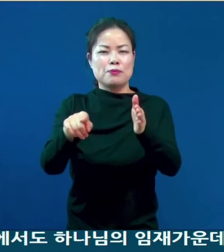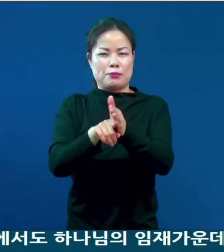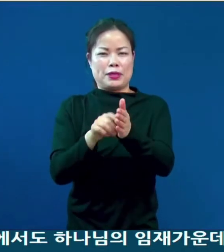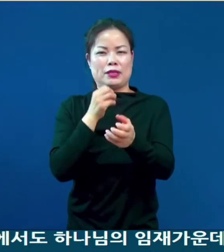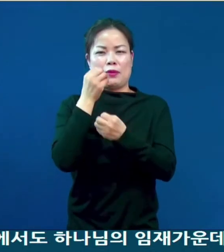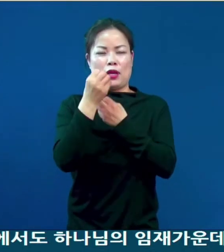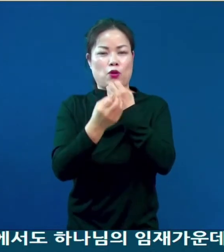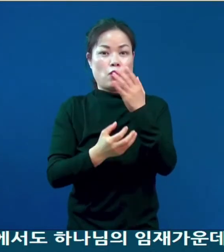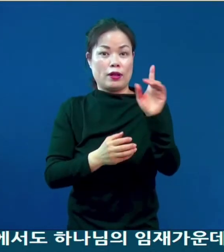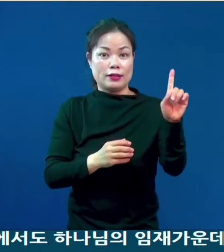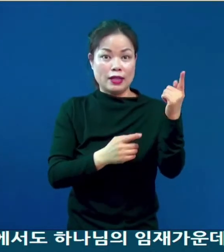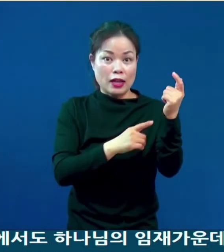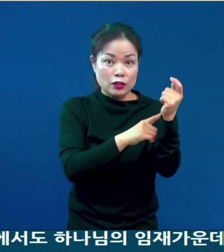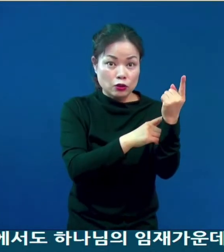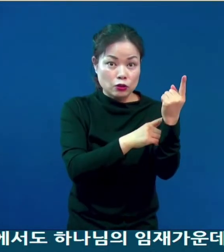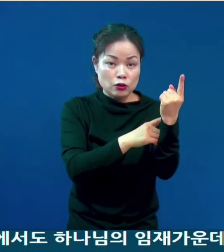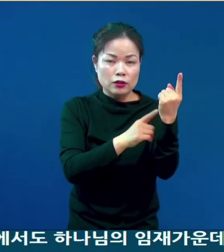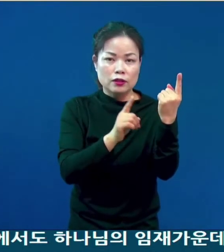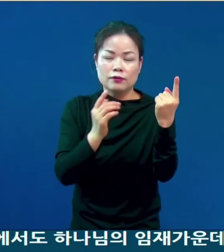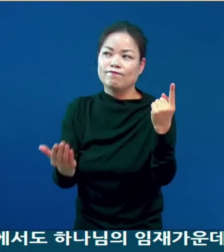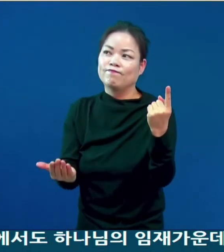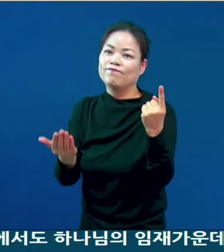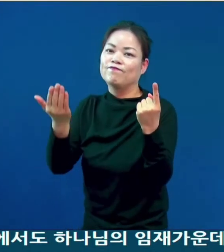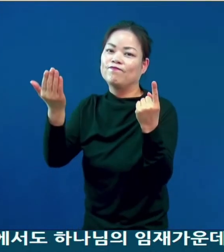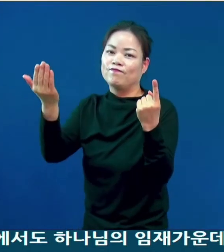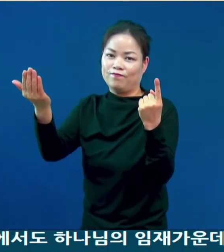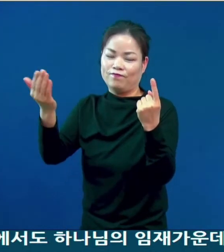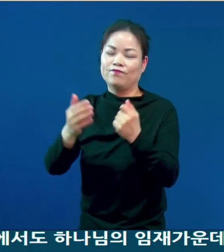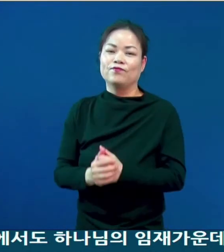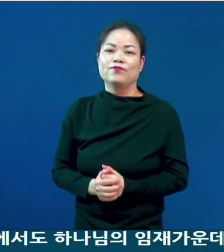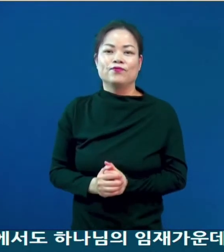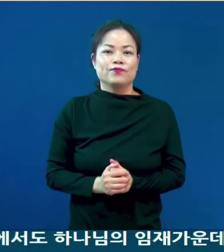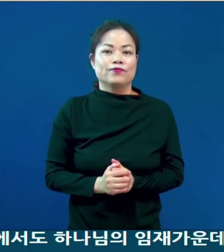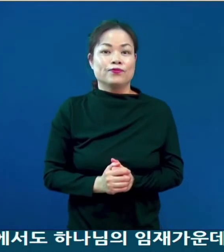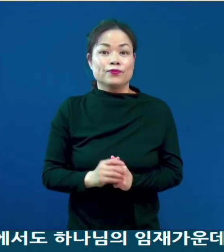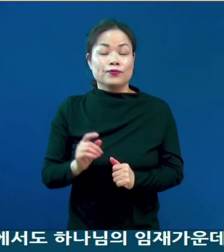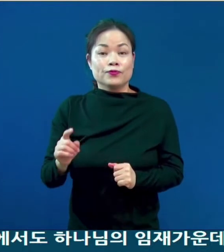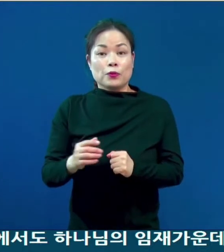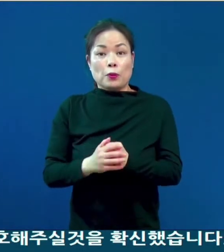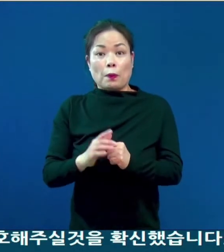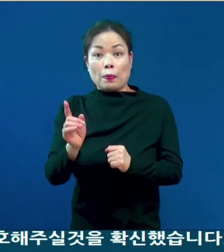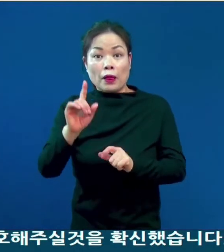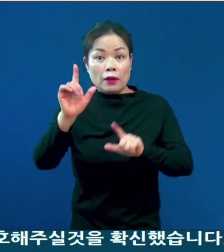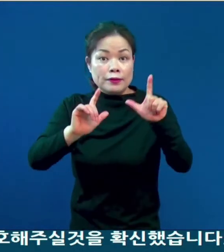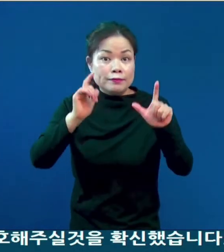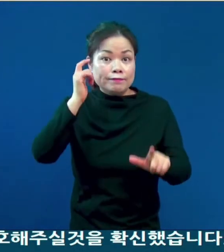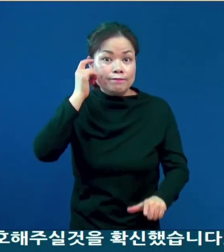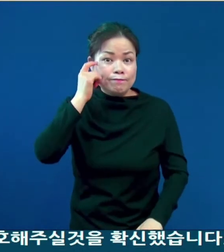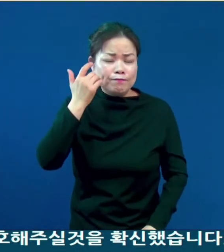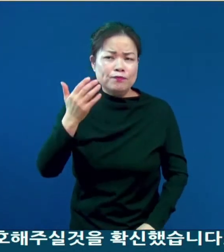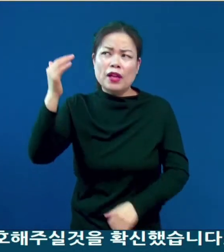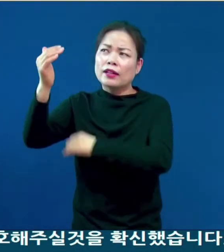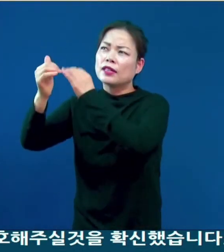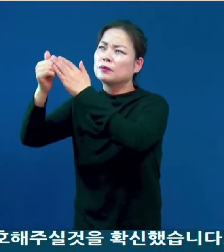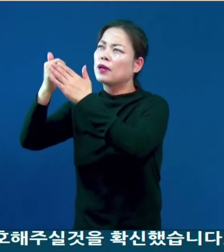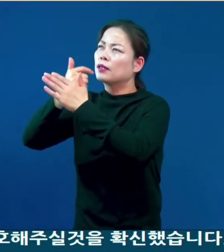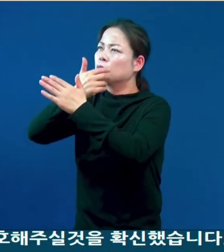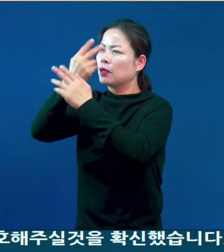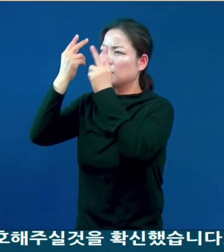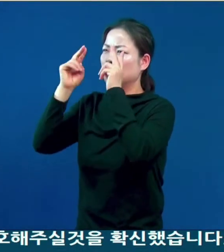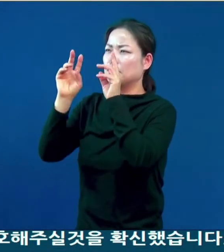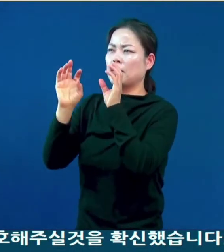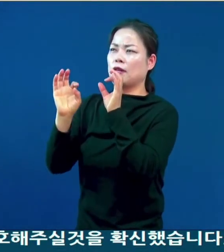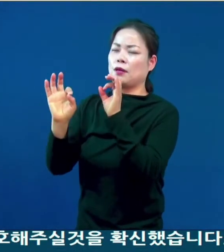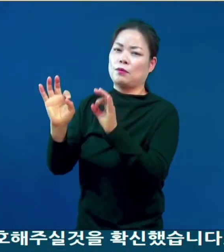고백을 다윗은 올려드릴 수 있었던 것입니다. 그래서 그는 어떤 상황에서도 하나님의 아름다움을 바라볼